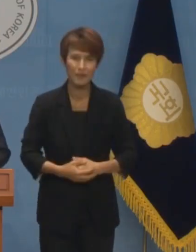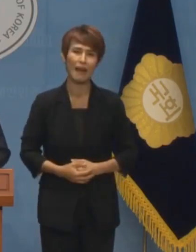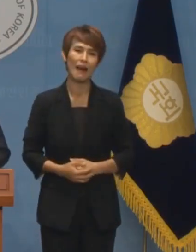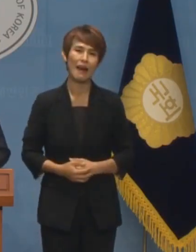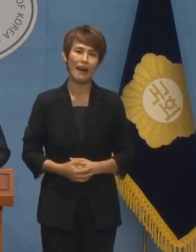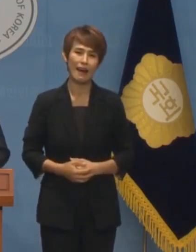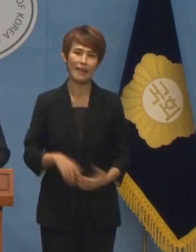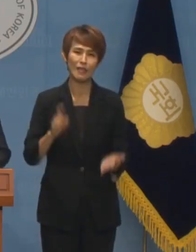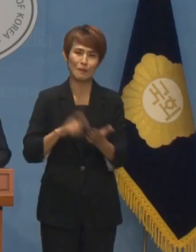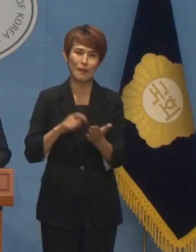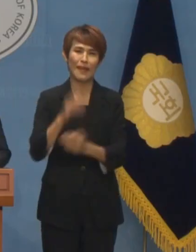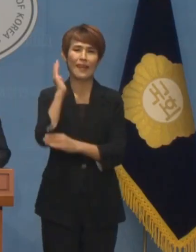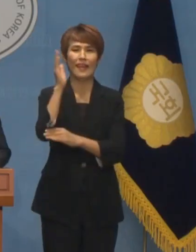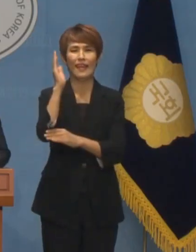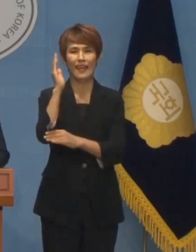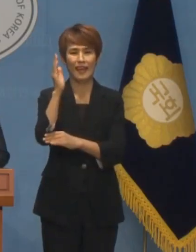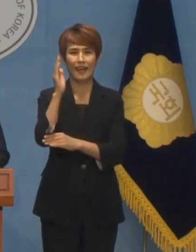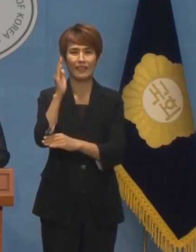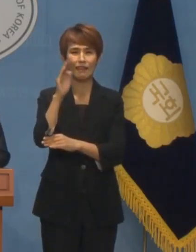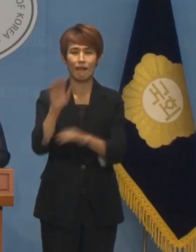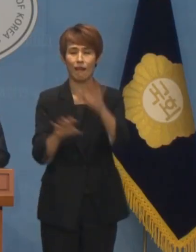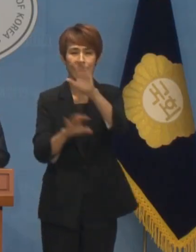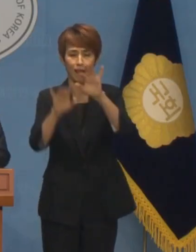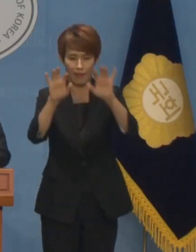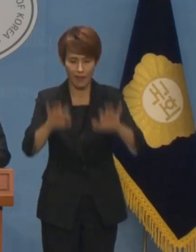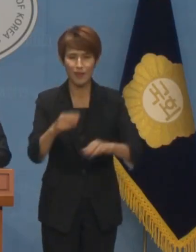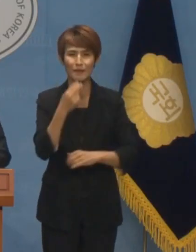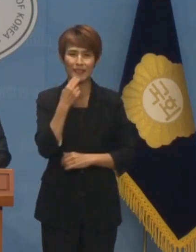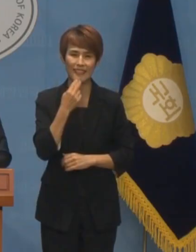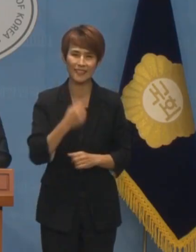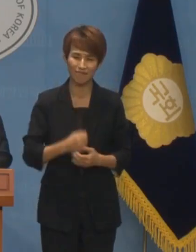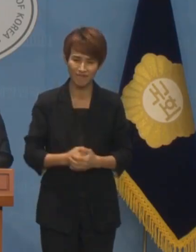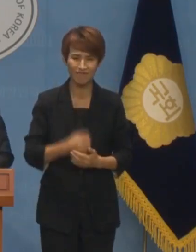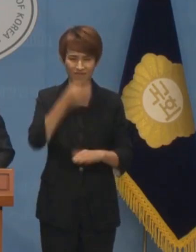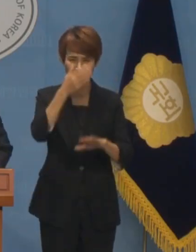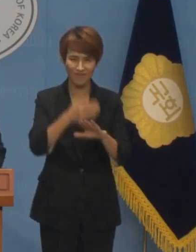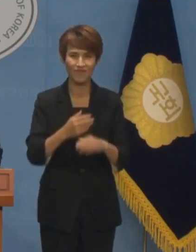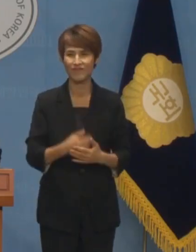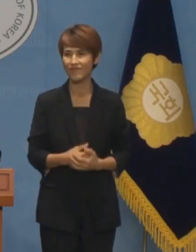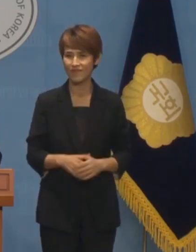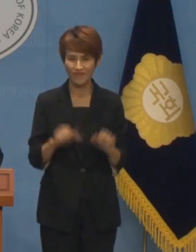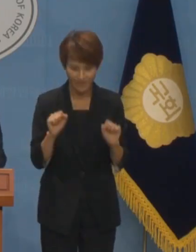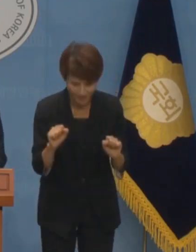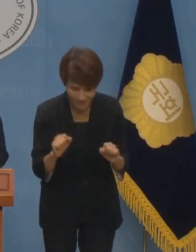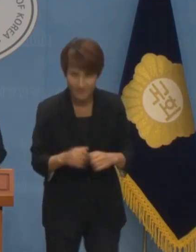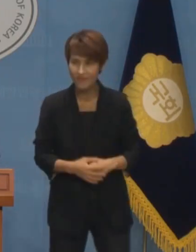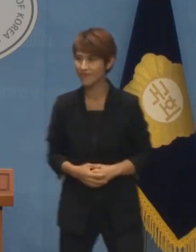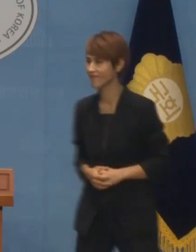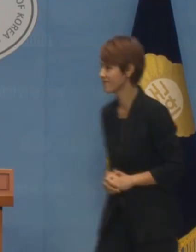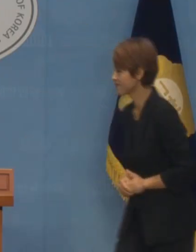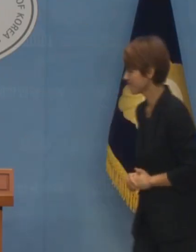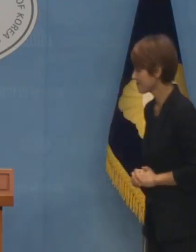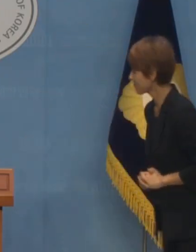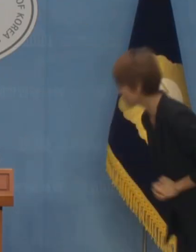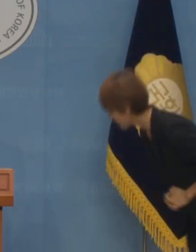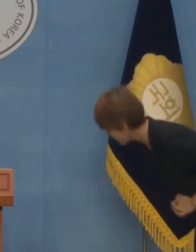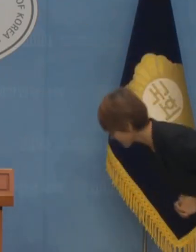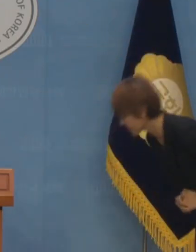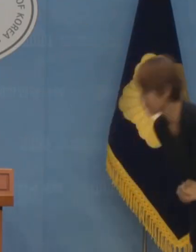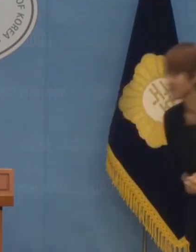급하게 하다가 보니까 두서없이 써오지 못했는데요. 말씀을 드립니다. 예, 감사합니다.